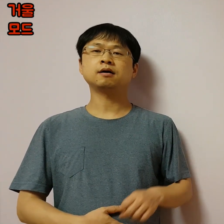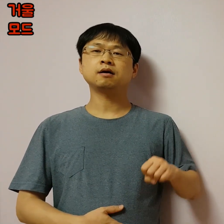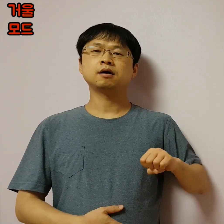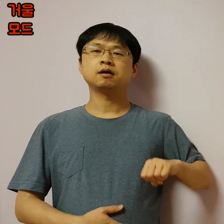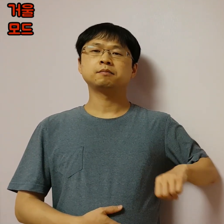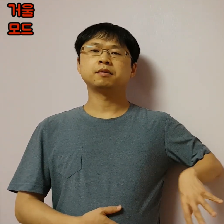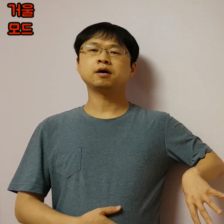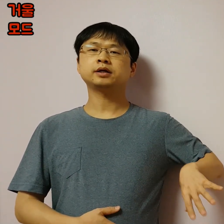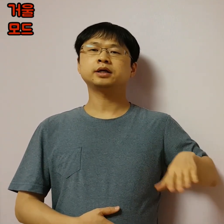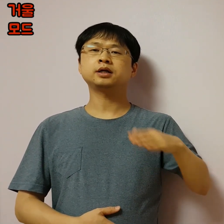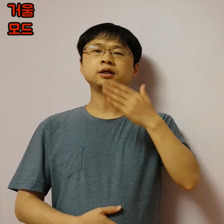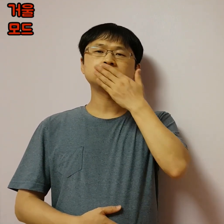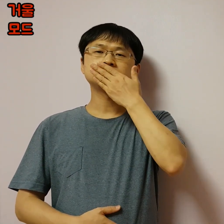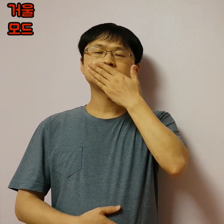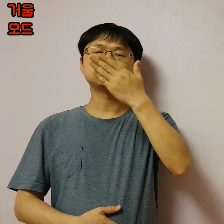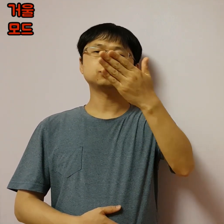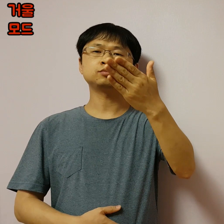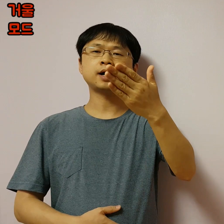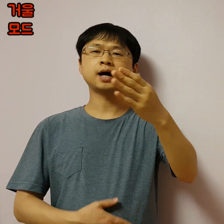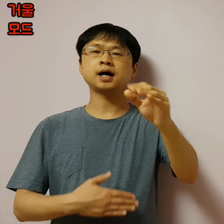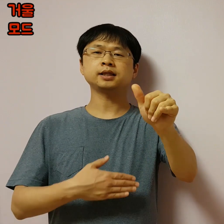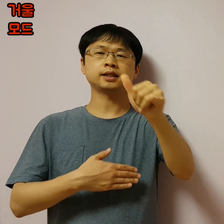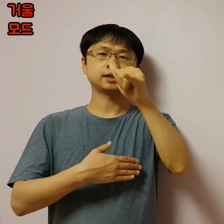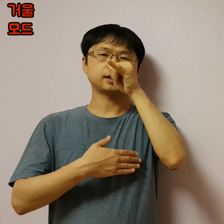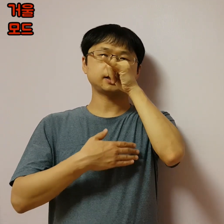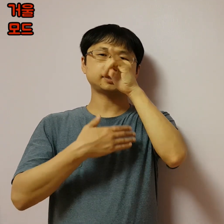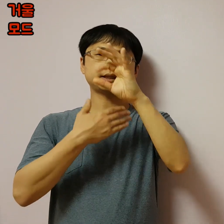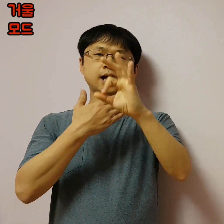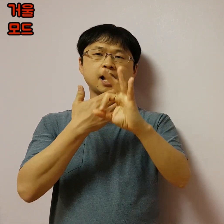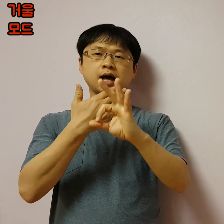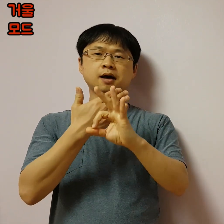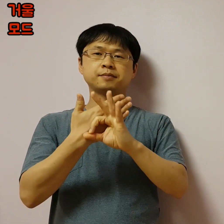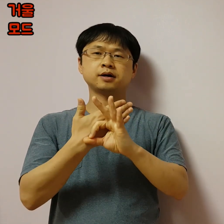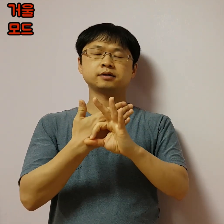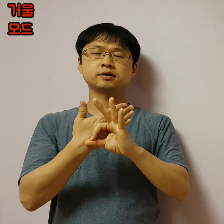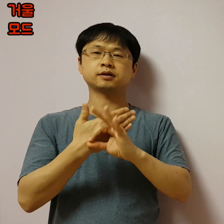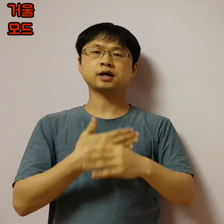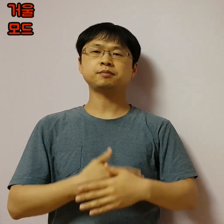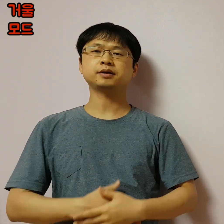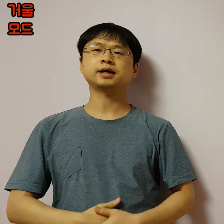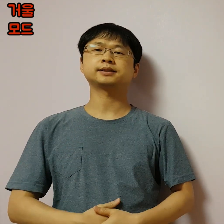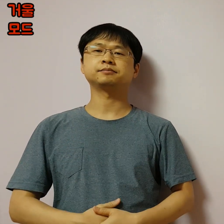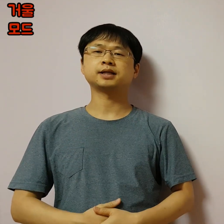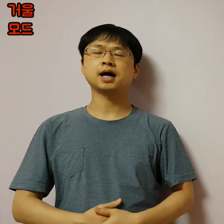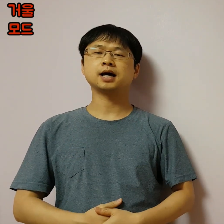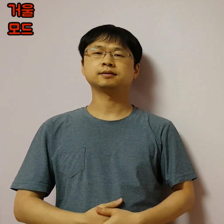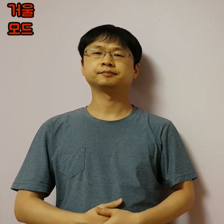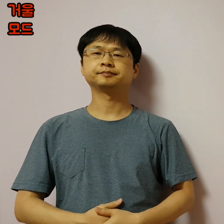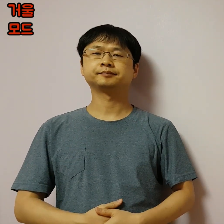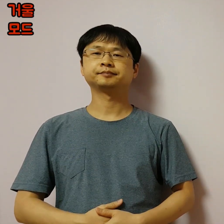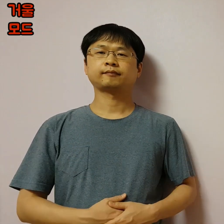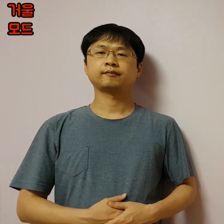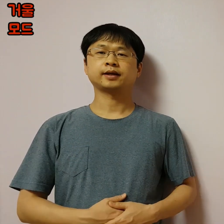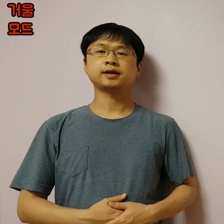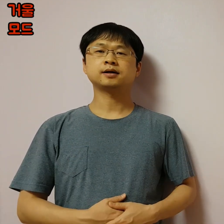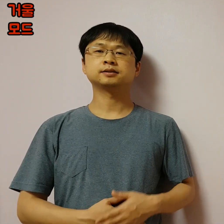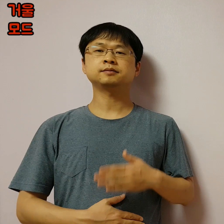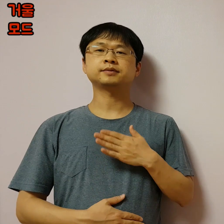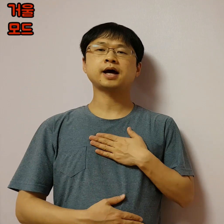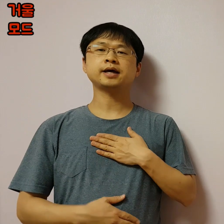그래서 버릴 수만 있다면 이렇게 표현하였습니다. 다음